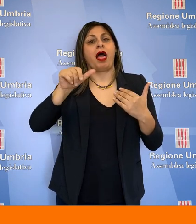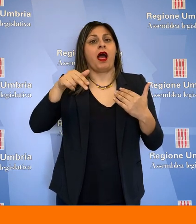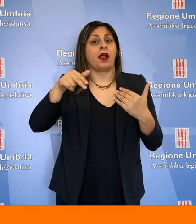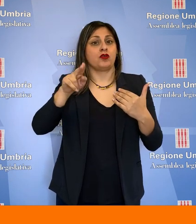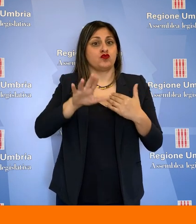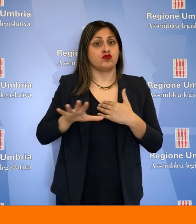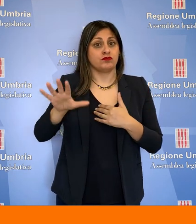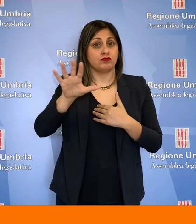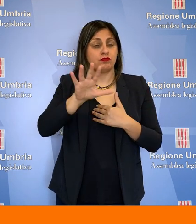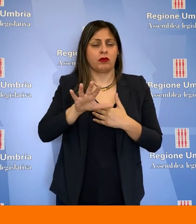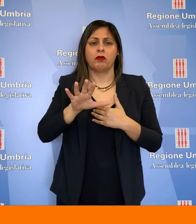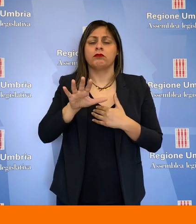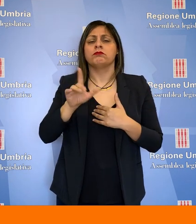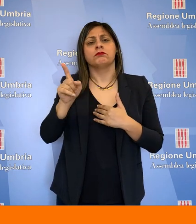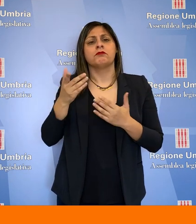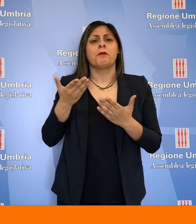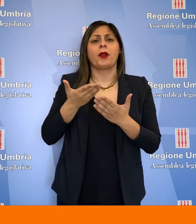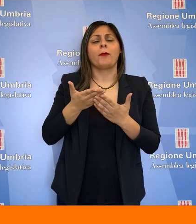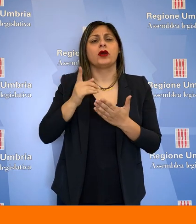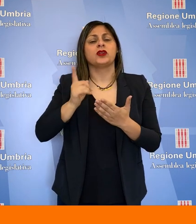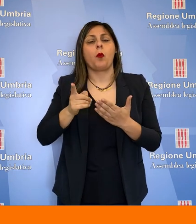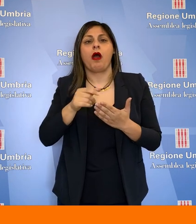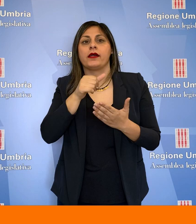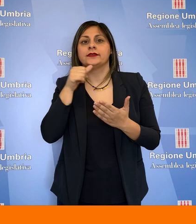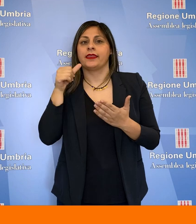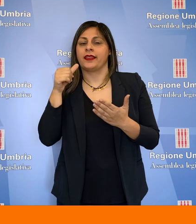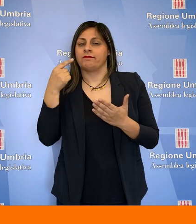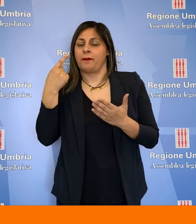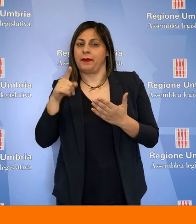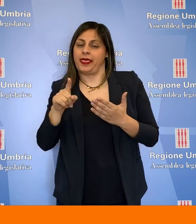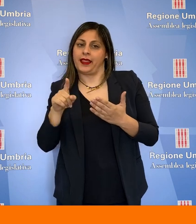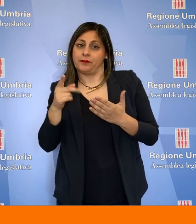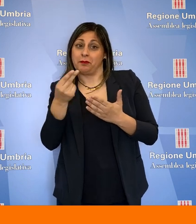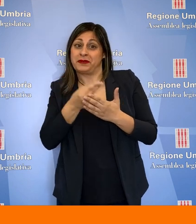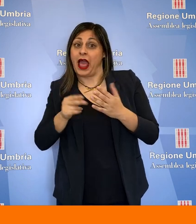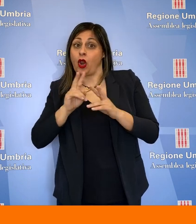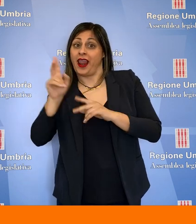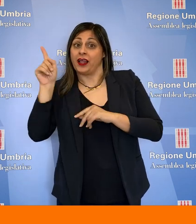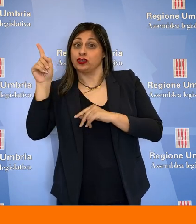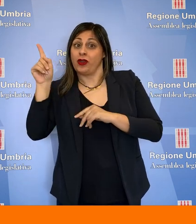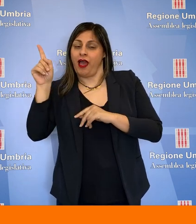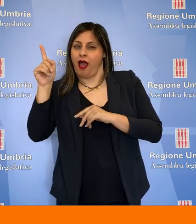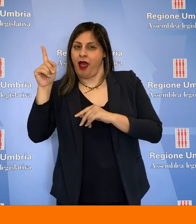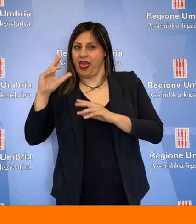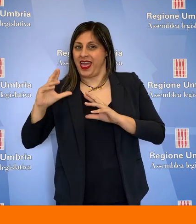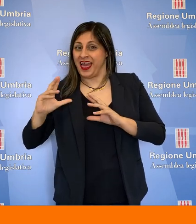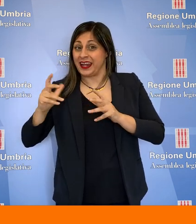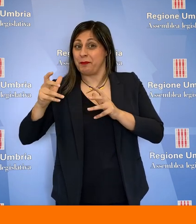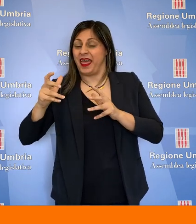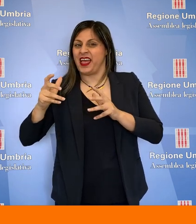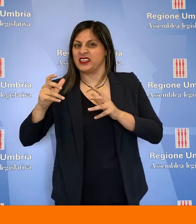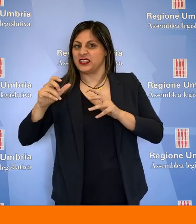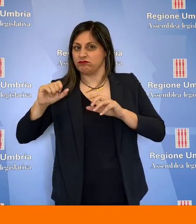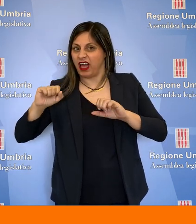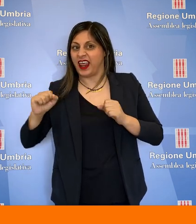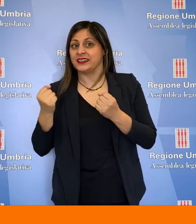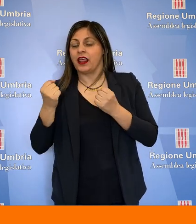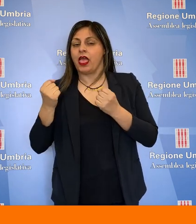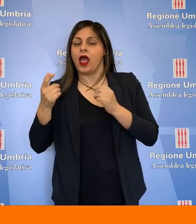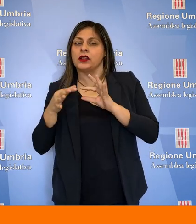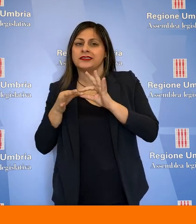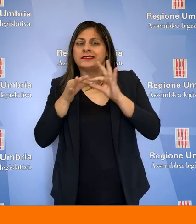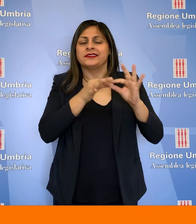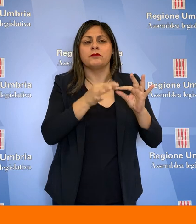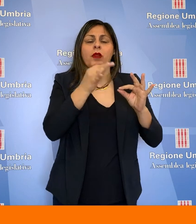Plan Umbro. Le proposte per la migliore ricaduta possibile del Piano Nazionale di Ripresa e